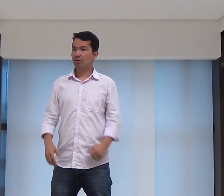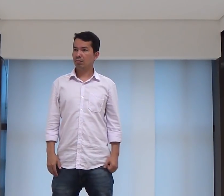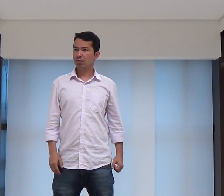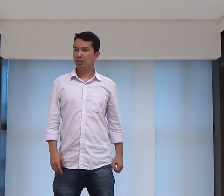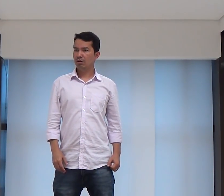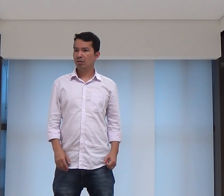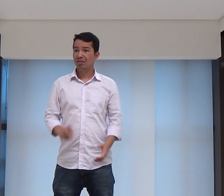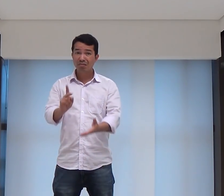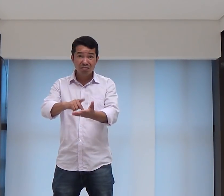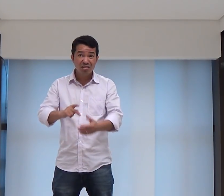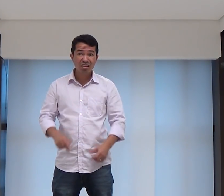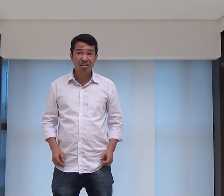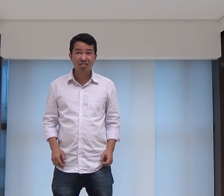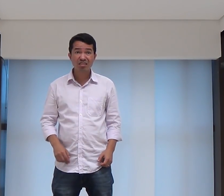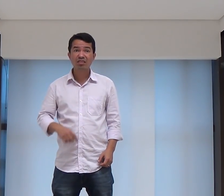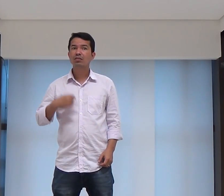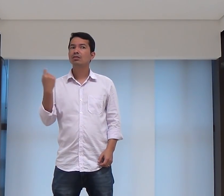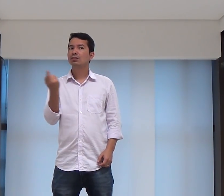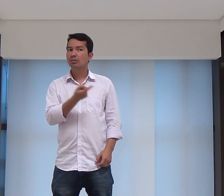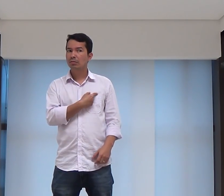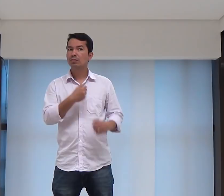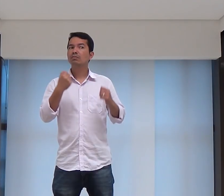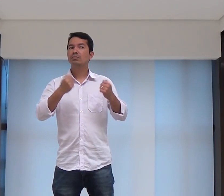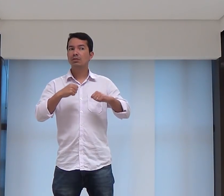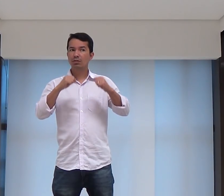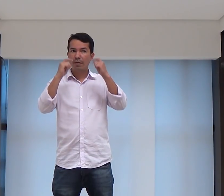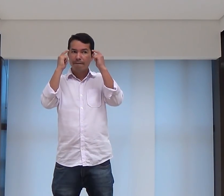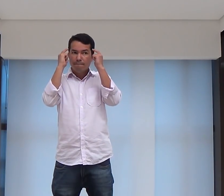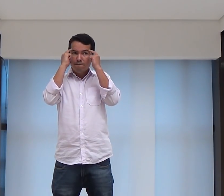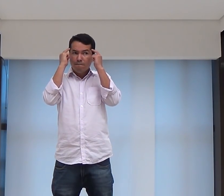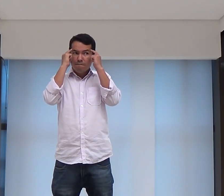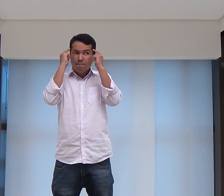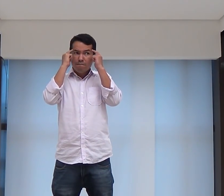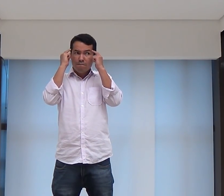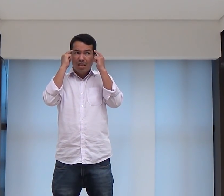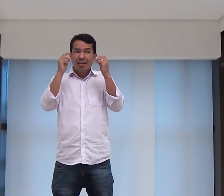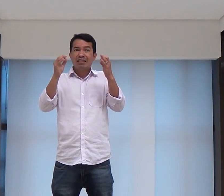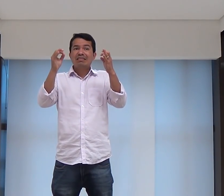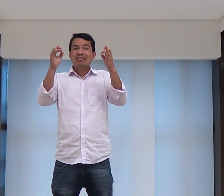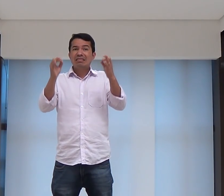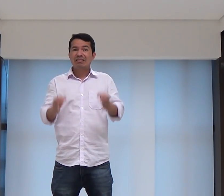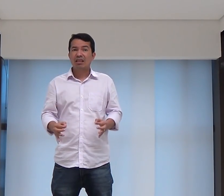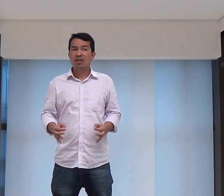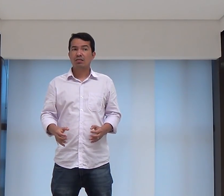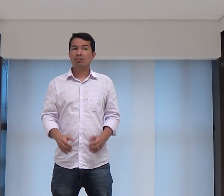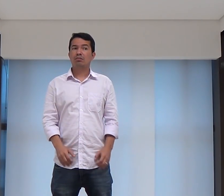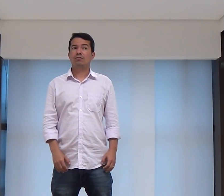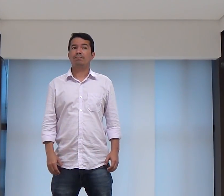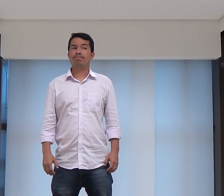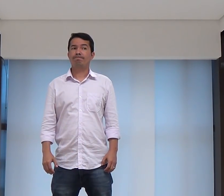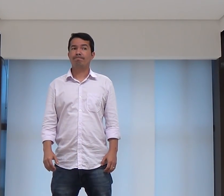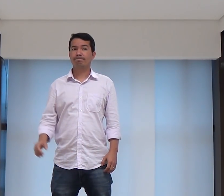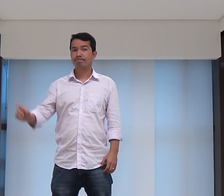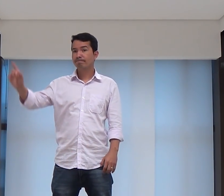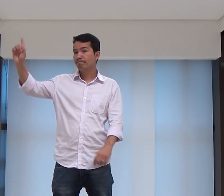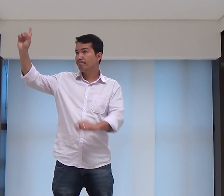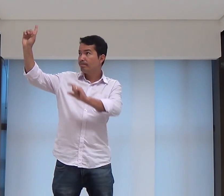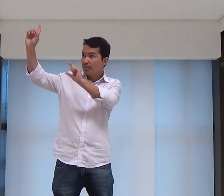coisas erradas. É verdade? Nós precisamos pensar corretamente. Pensar no que